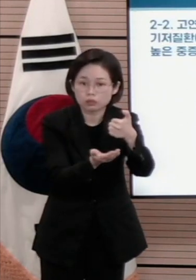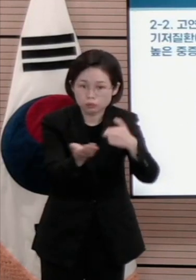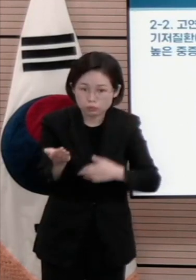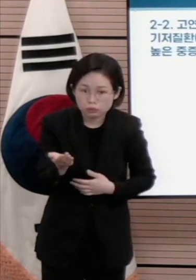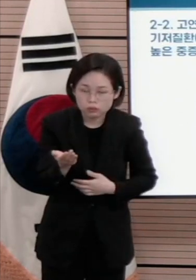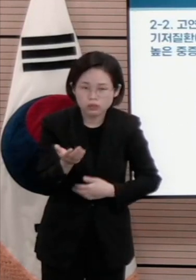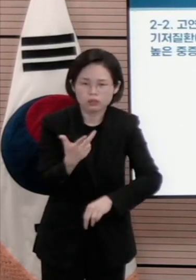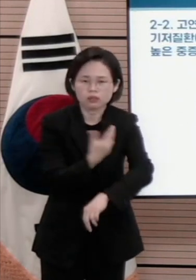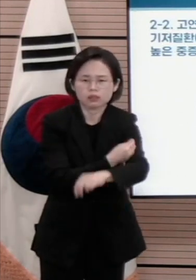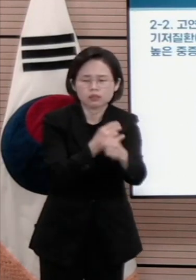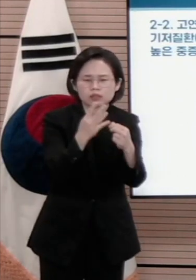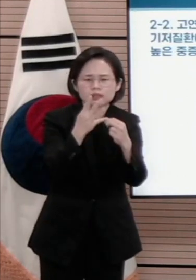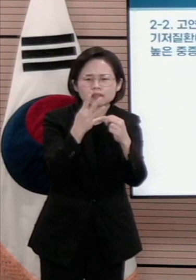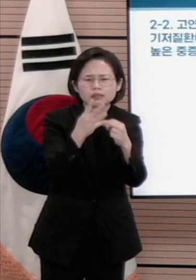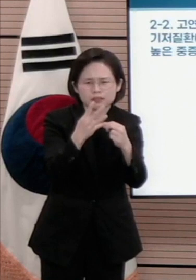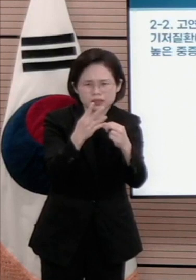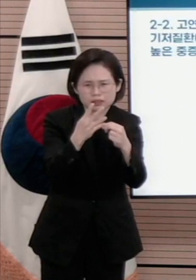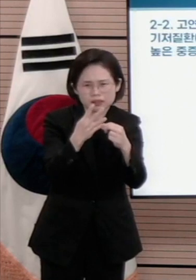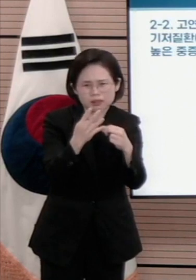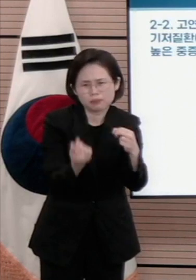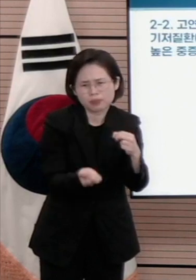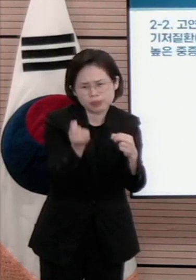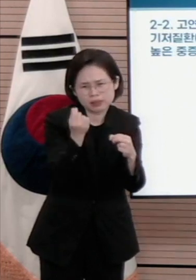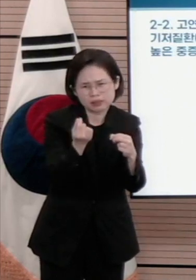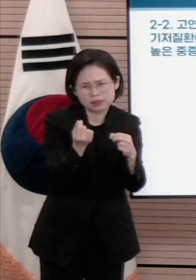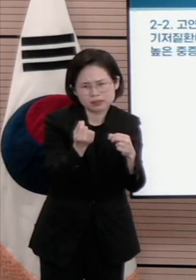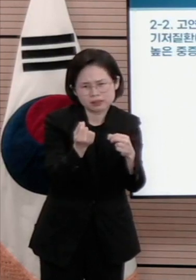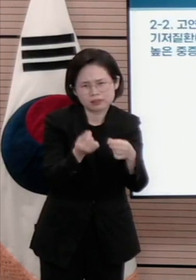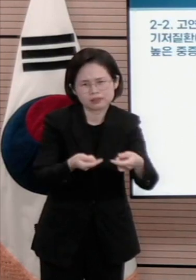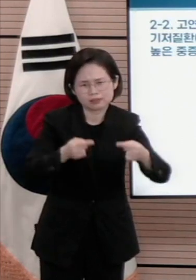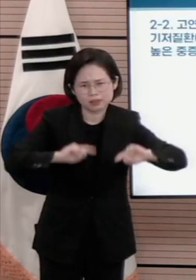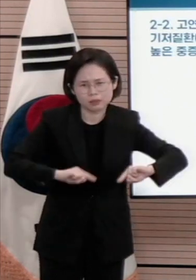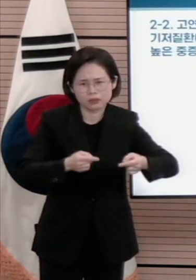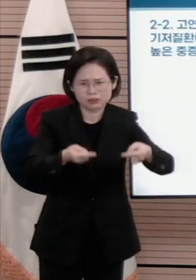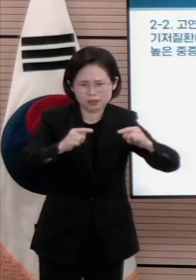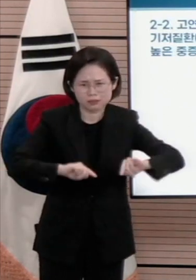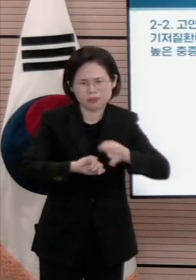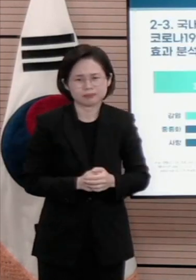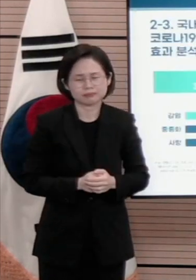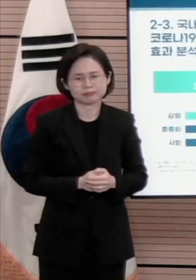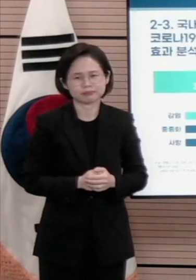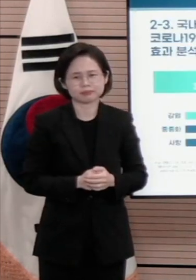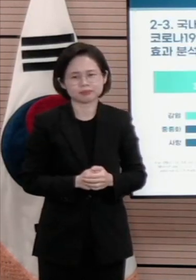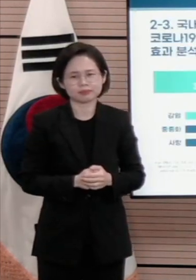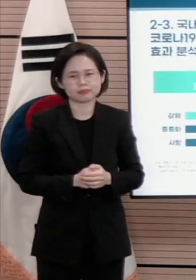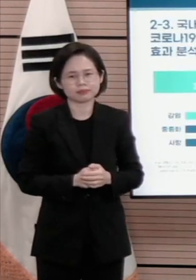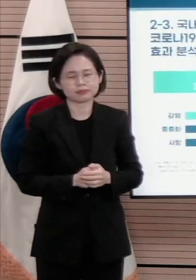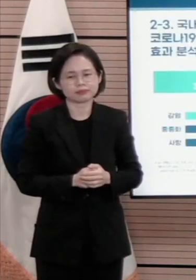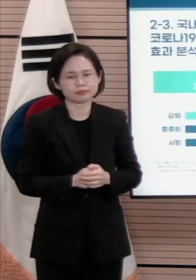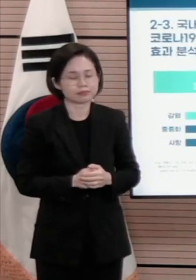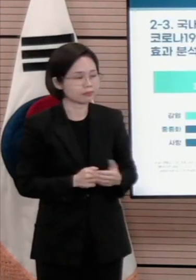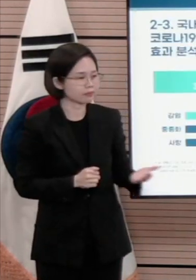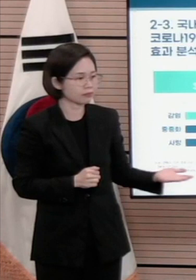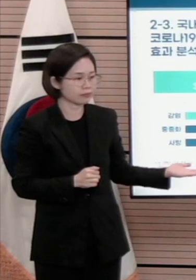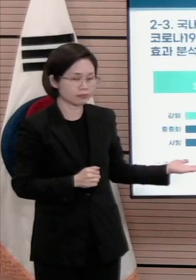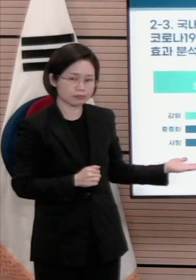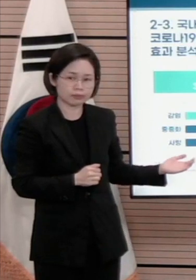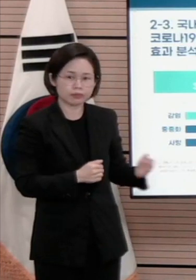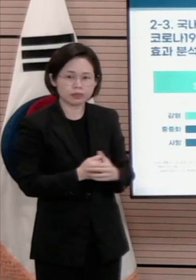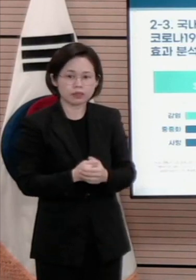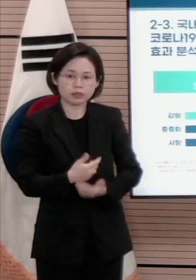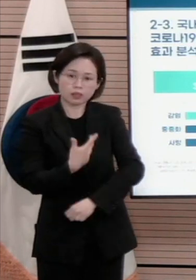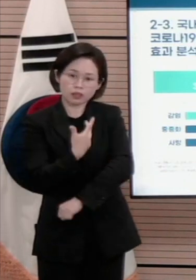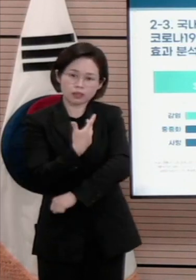4차 접종에 조금 더 서둘러서 참여해 주실 것을 당부드립니다. 다음으로 접종 효과성